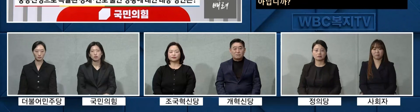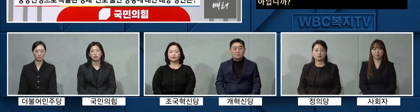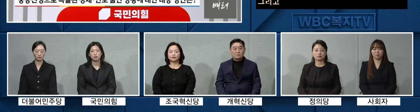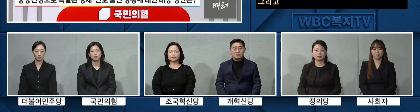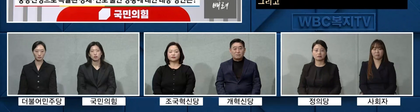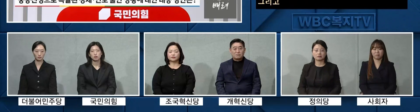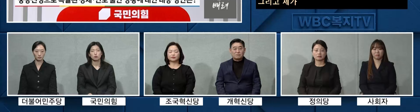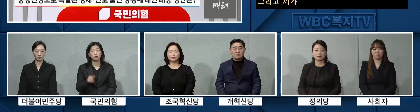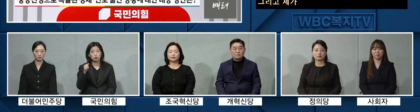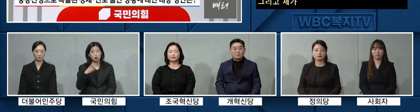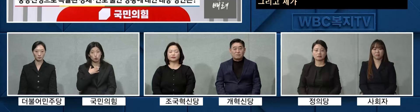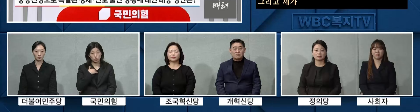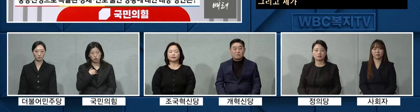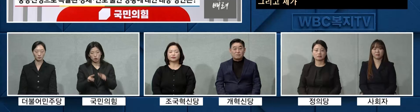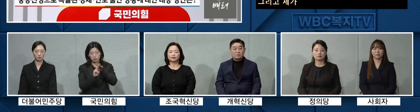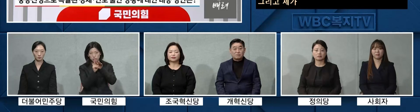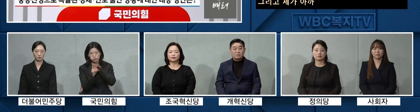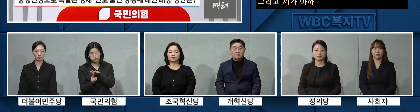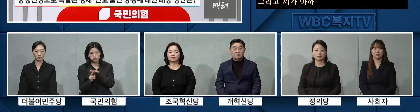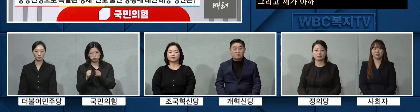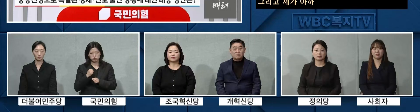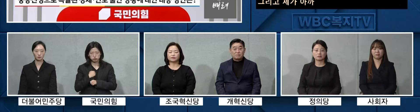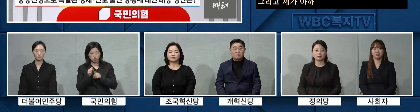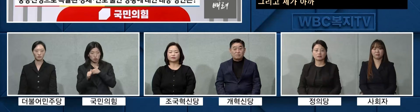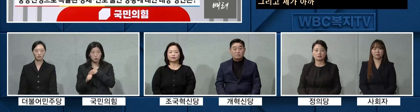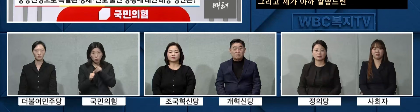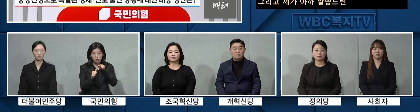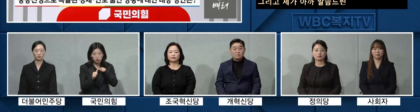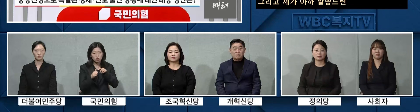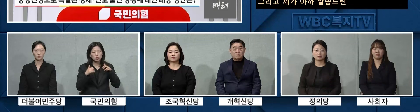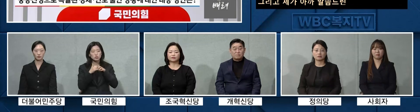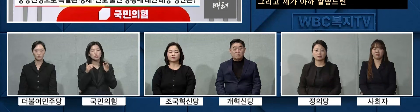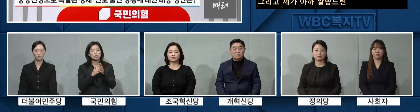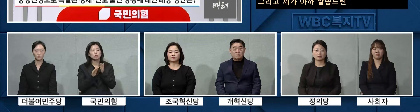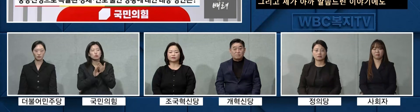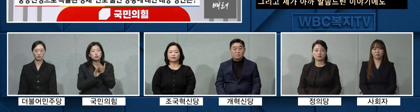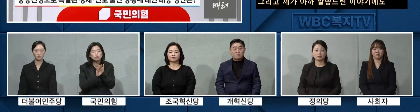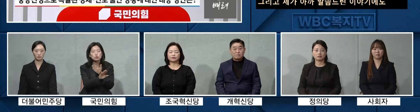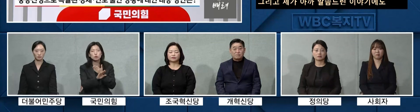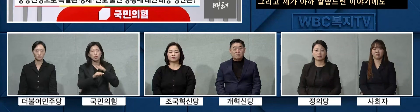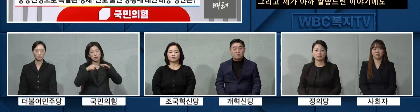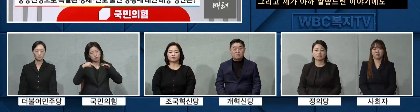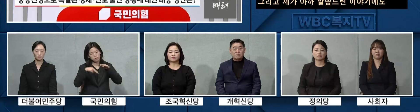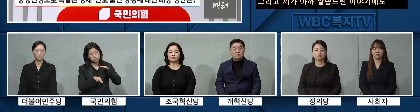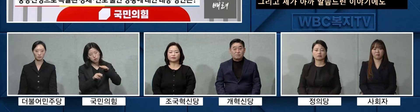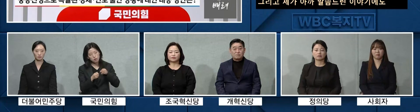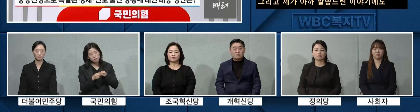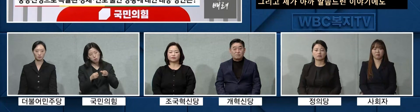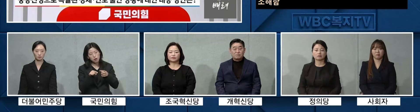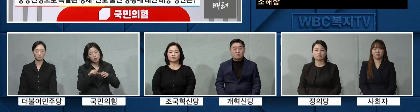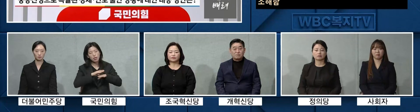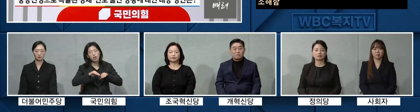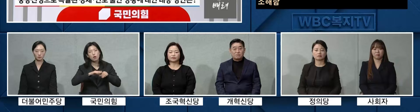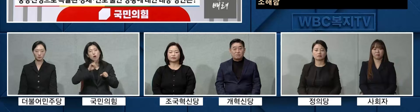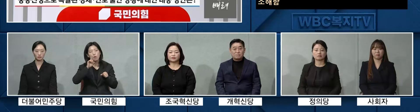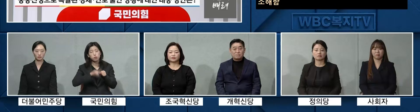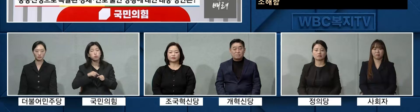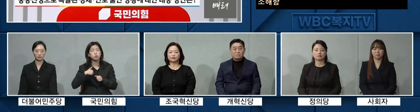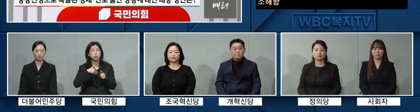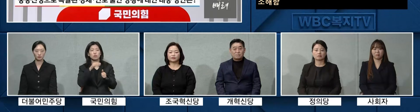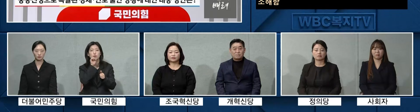소해안을 파견하더라도 전쟁 이유가 될 수가 있다라고 말씀을 분명히 드렸습니다. 그다음에 선거